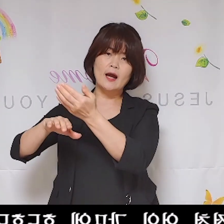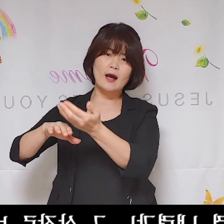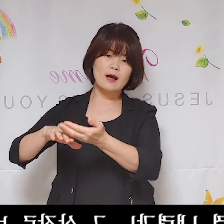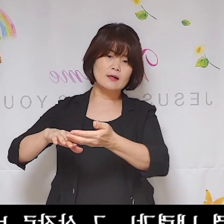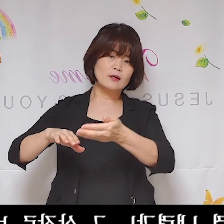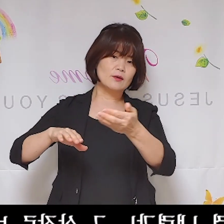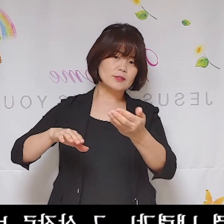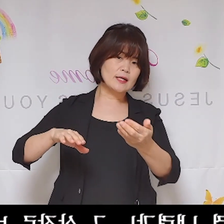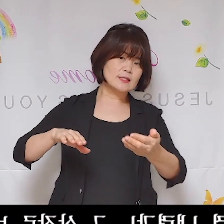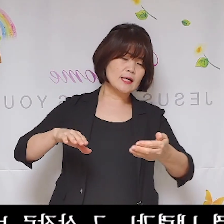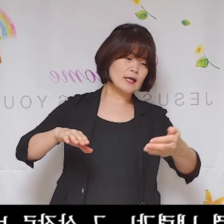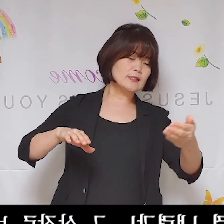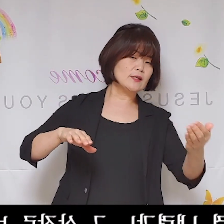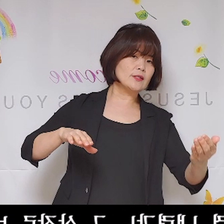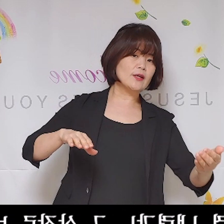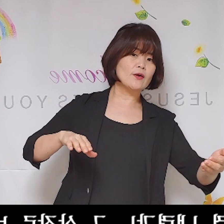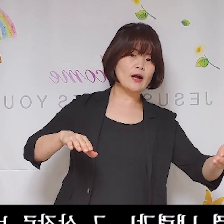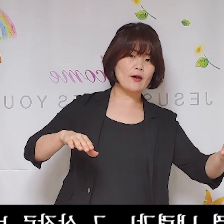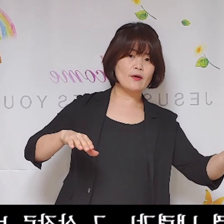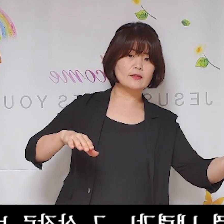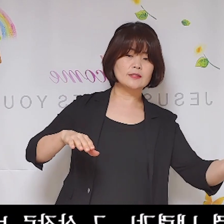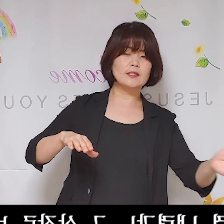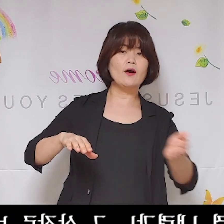얘가 상자가 흘러내려가요. 그죠?